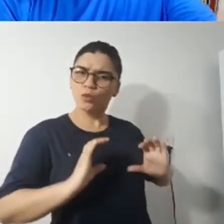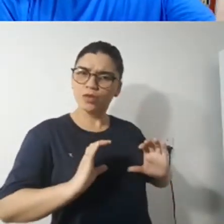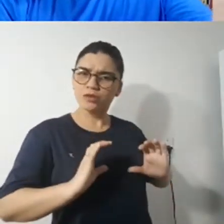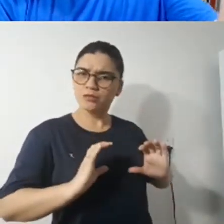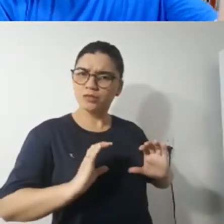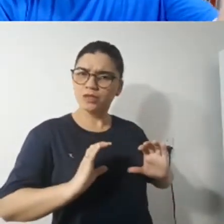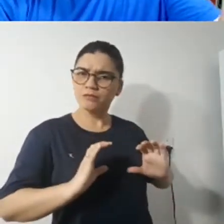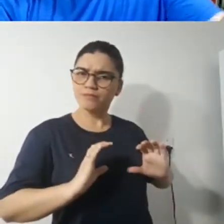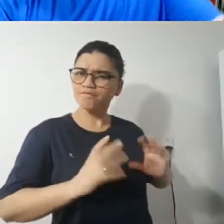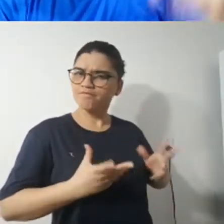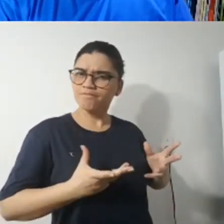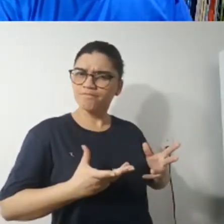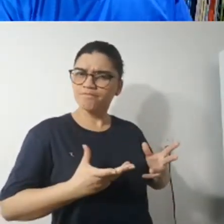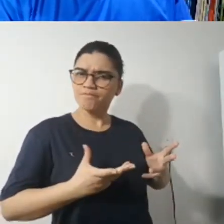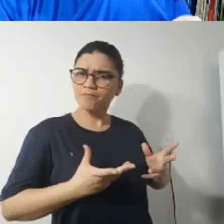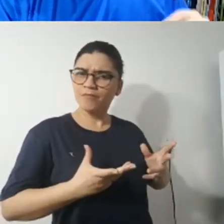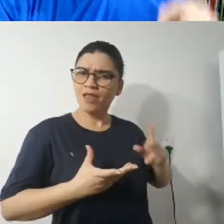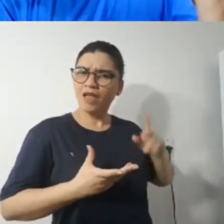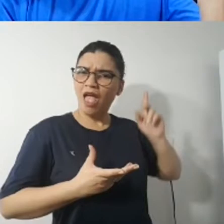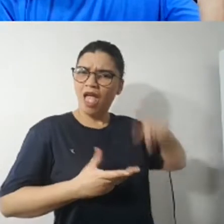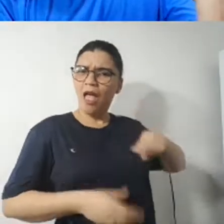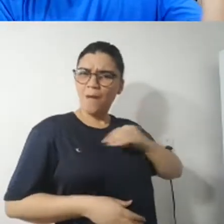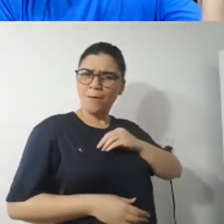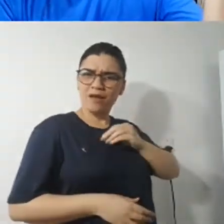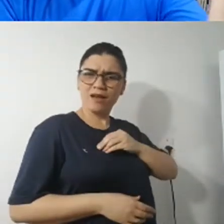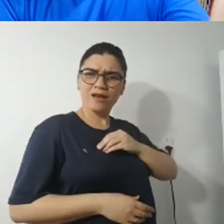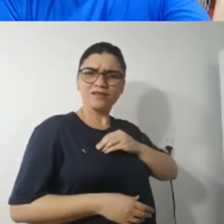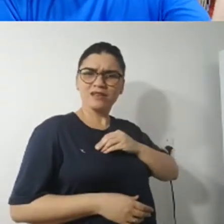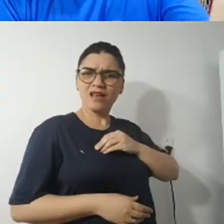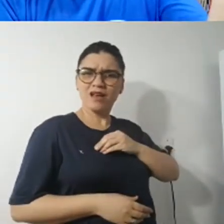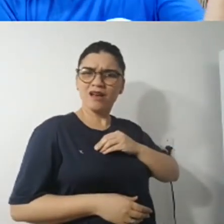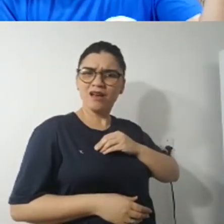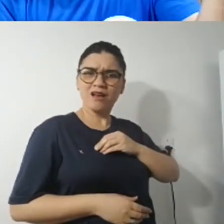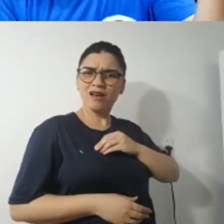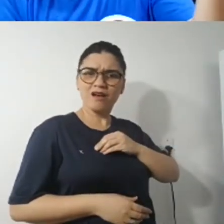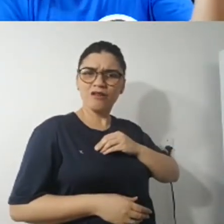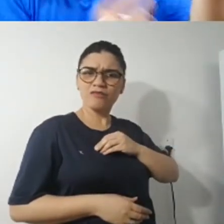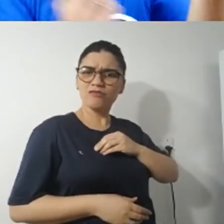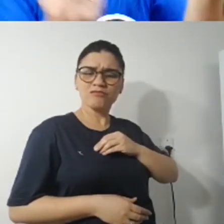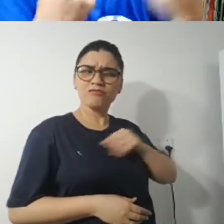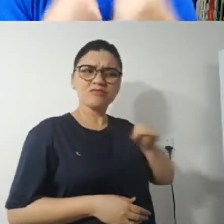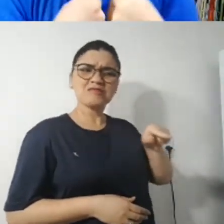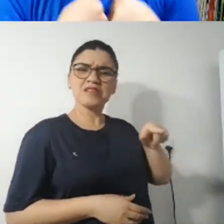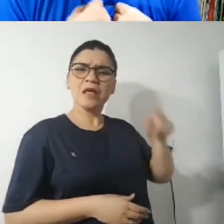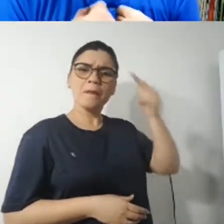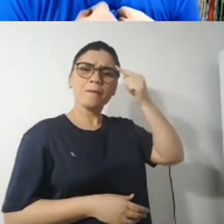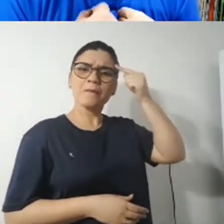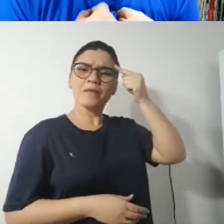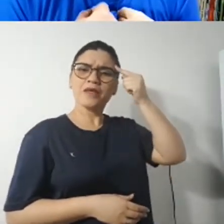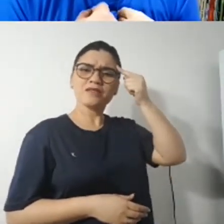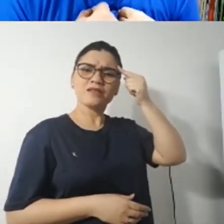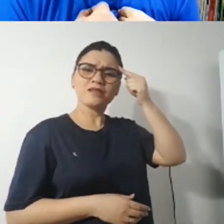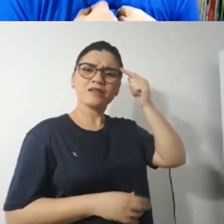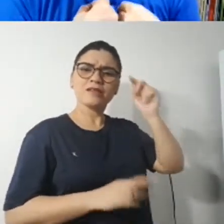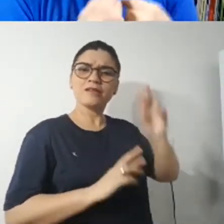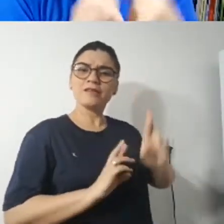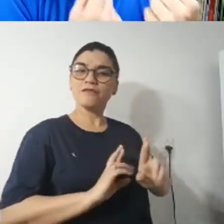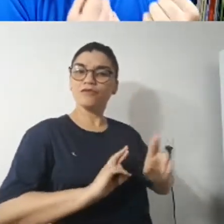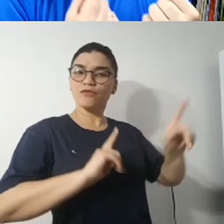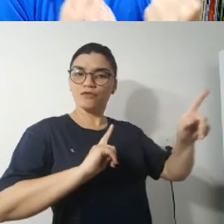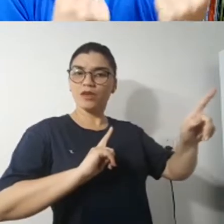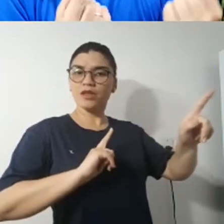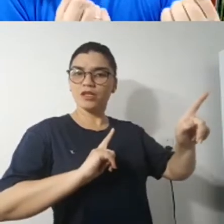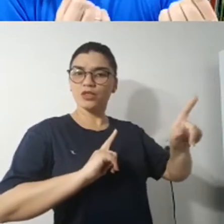são pecaminosos. São preferências que aquela pessoa tem que eu não tenho. E eu não